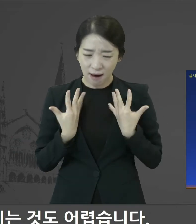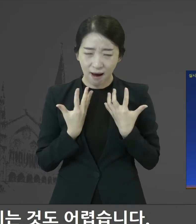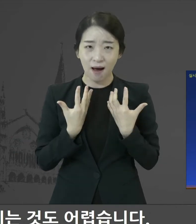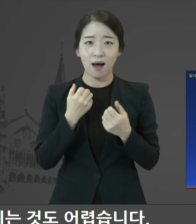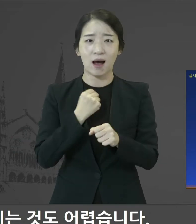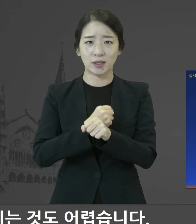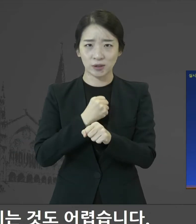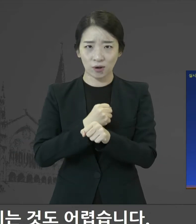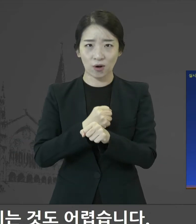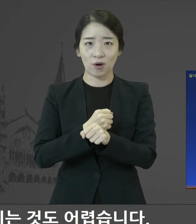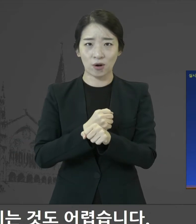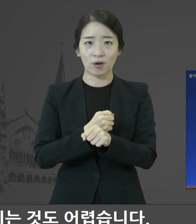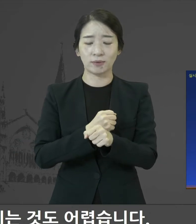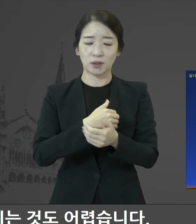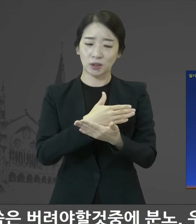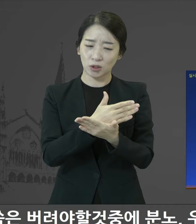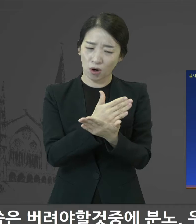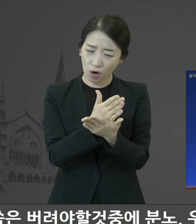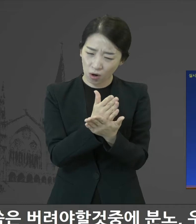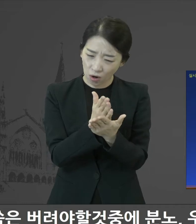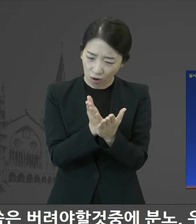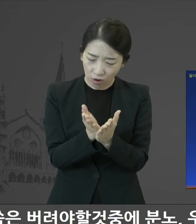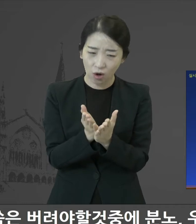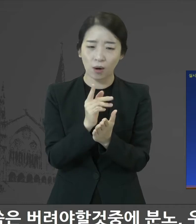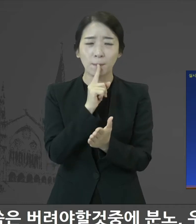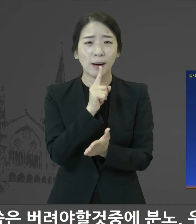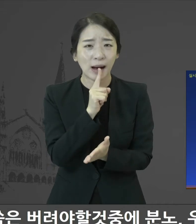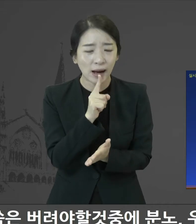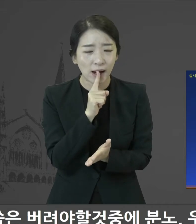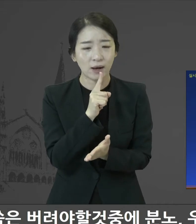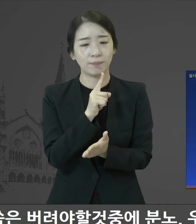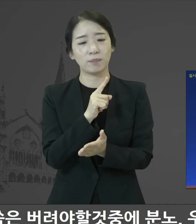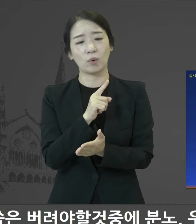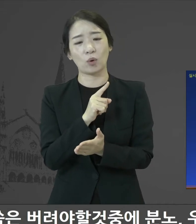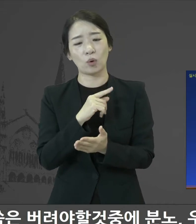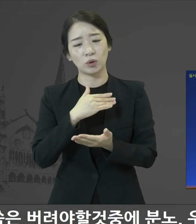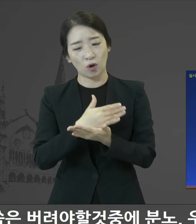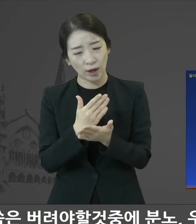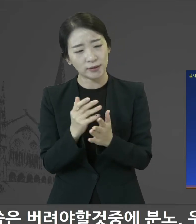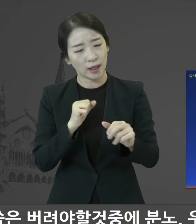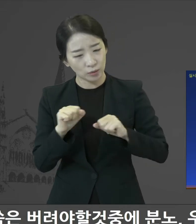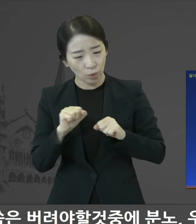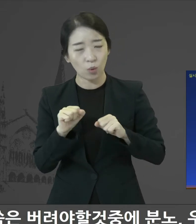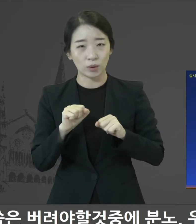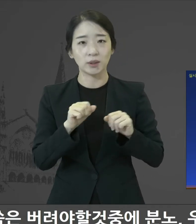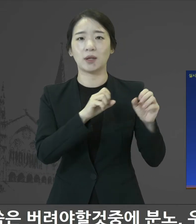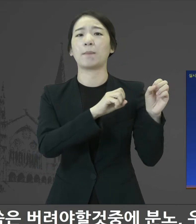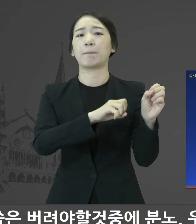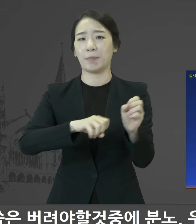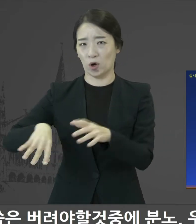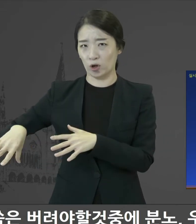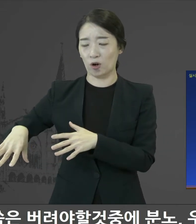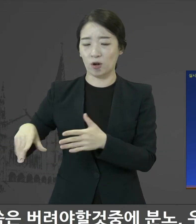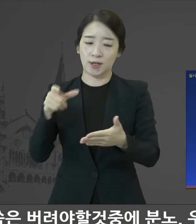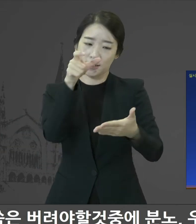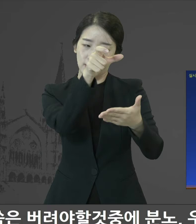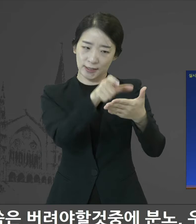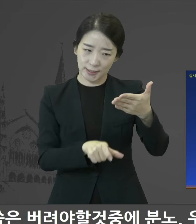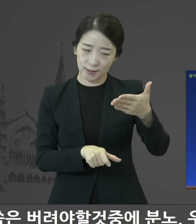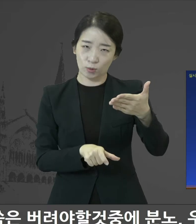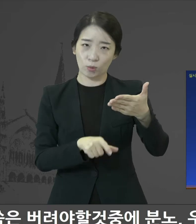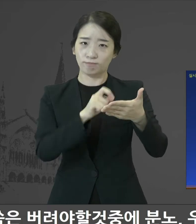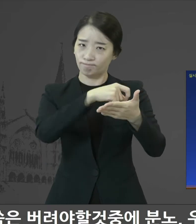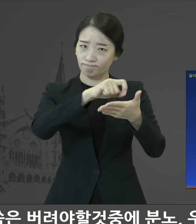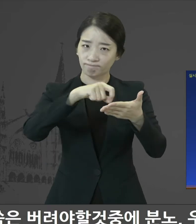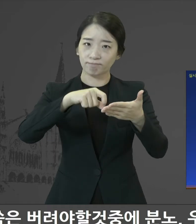있는 여러 말씨들, 언어들, 이런 것들을 버려야 될 리스트로 작성해봐라,